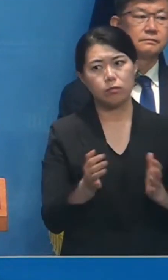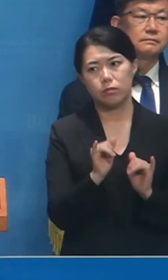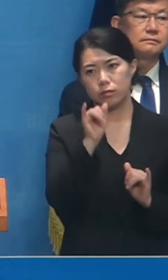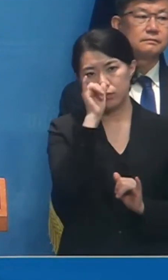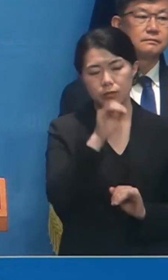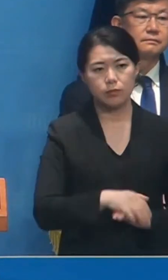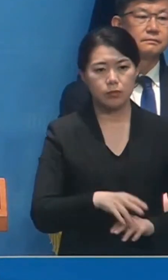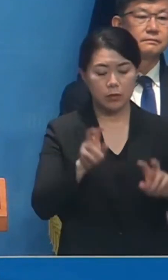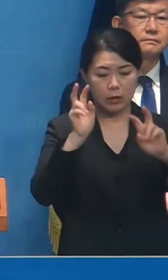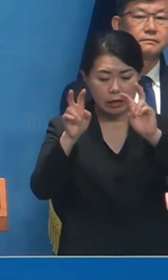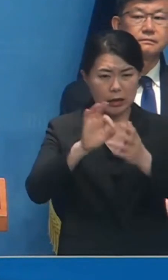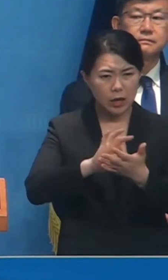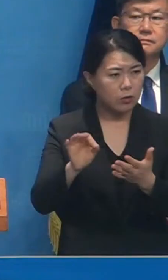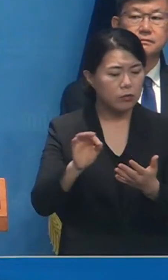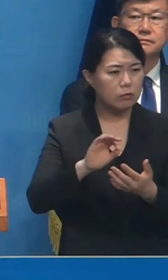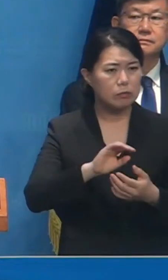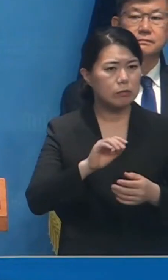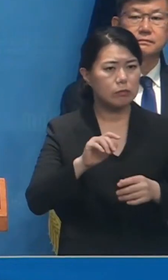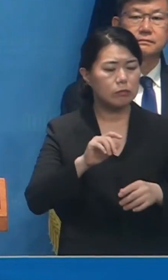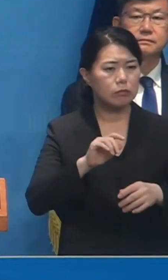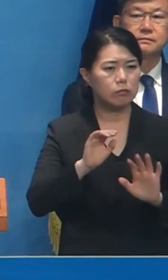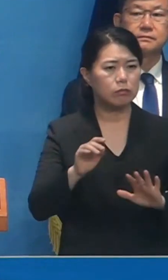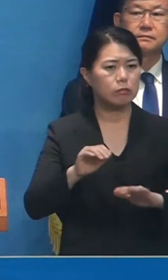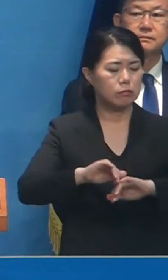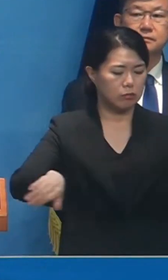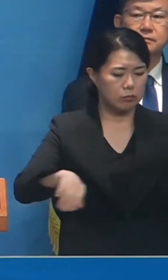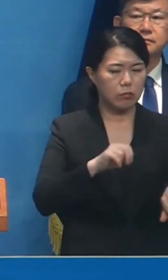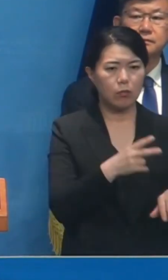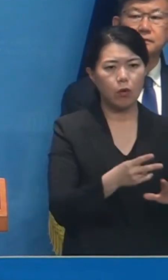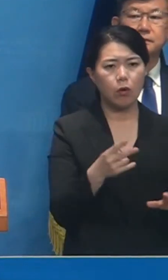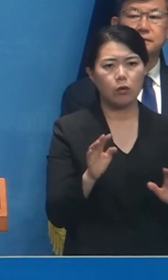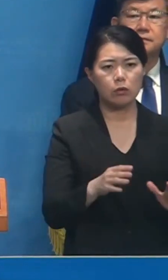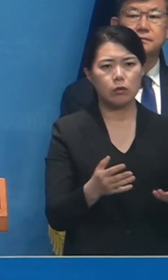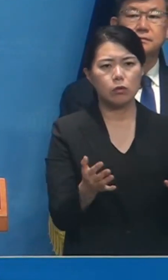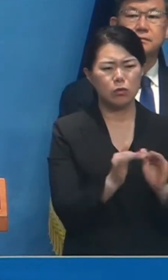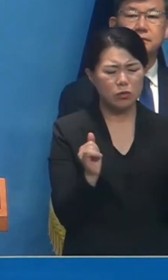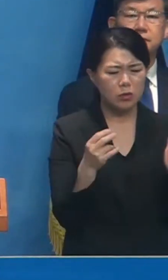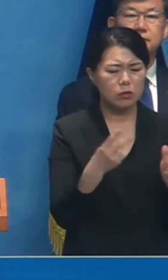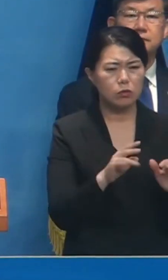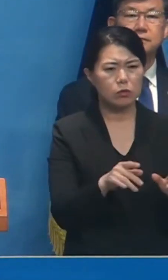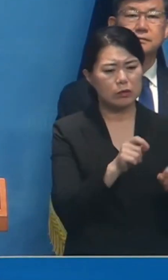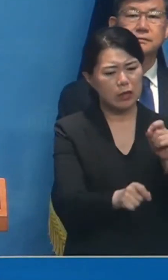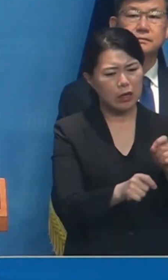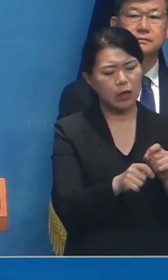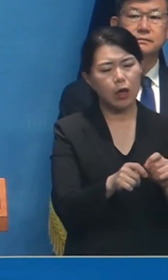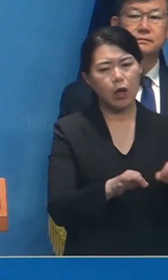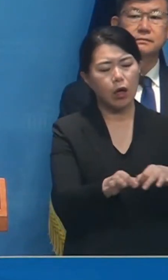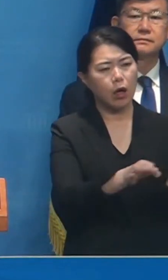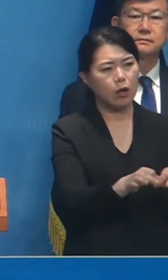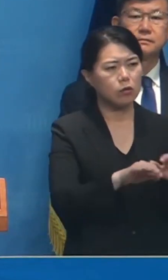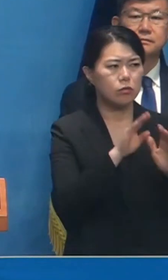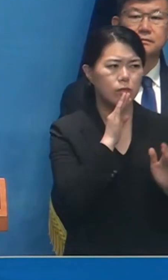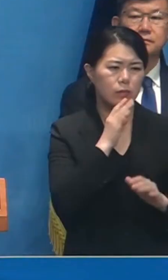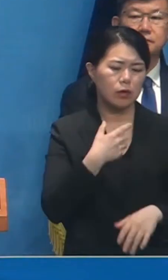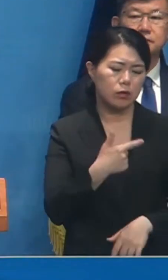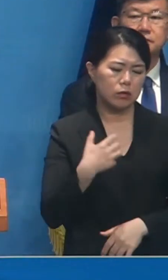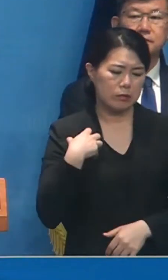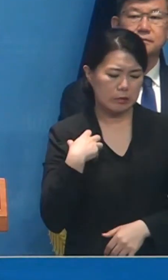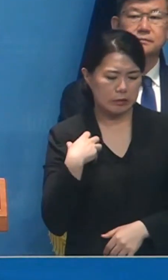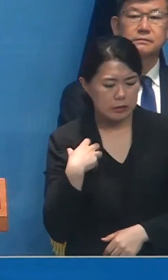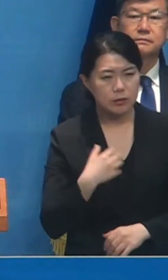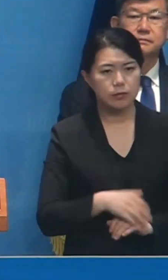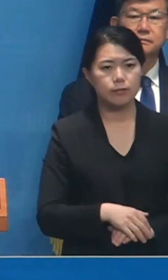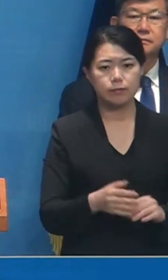기업의 유흥과는 별개로 대리점과 노동자들은 오히려 더 큰 부담을 짊어지고 있는 현실입니다. 그래서 오늘 우리가 함께하는